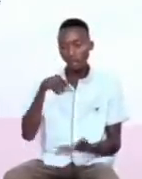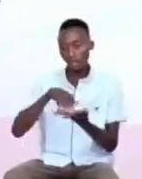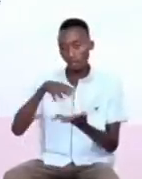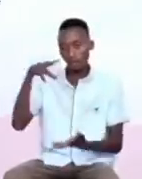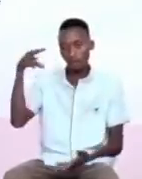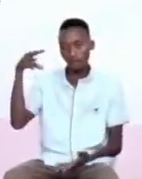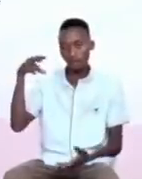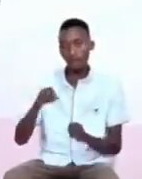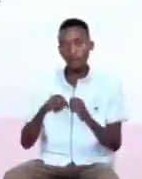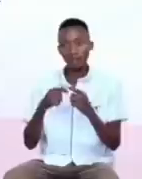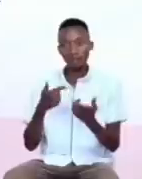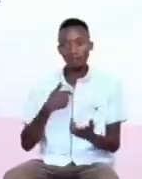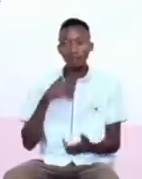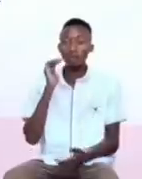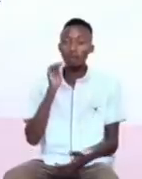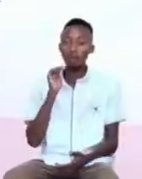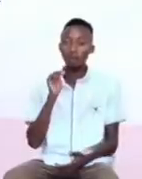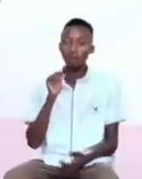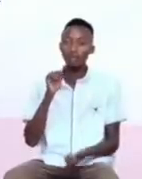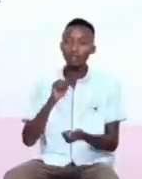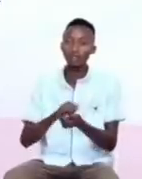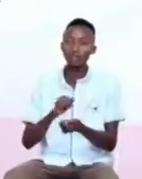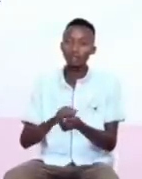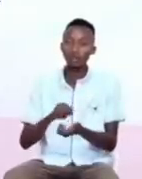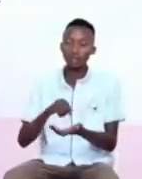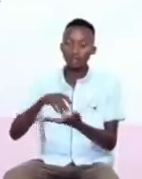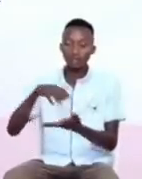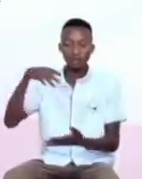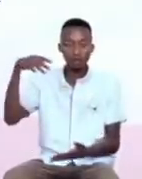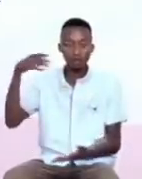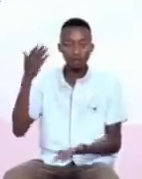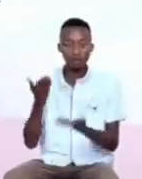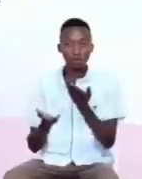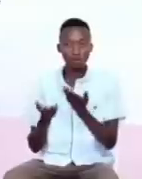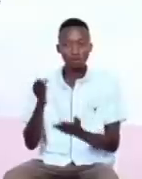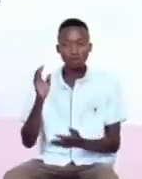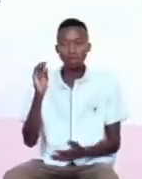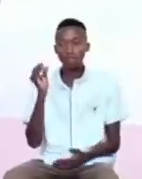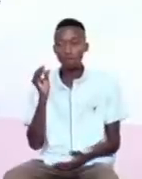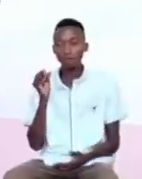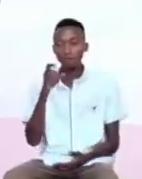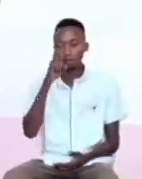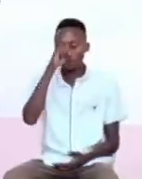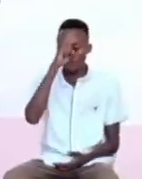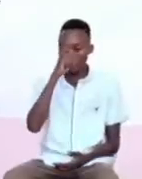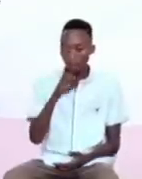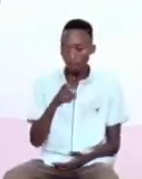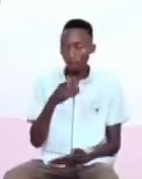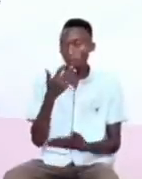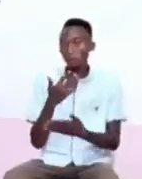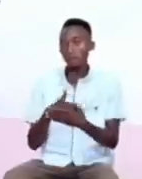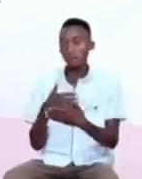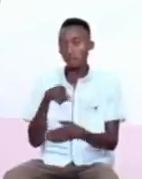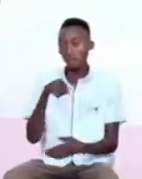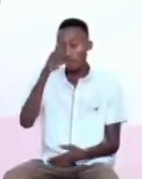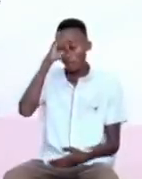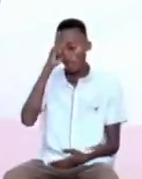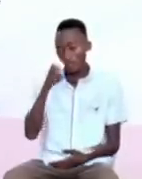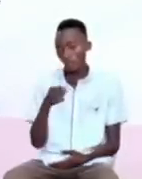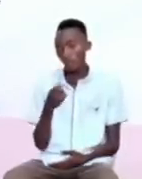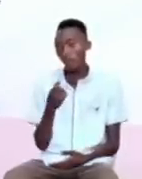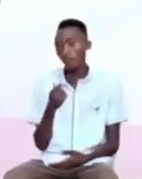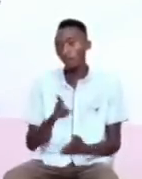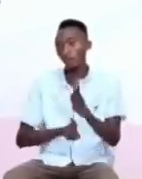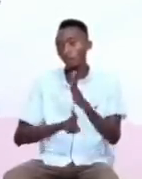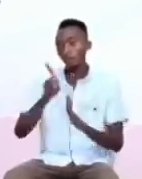anakuambia kama kuna kitu ambacho kina thamani kuliko dhahabu ni hekima. Hii biashara ya hekima inalipa kuliko